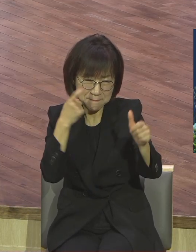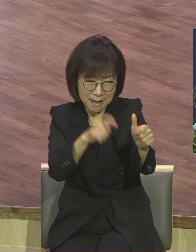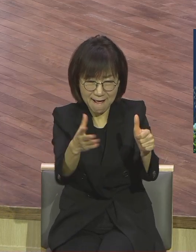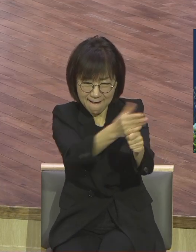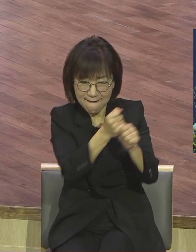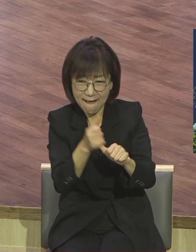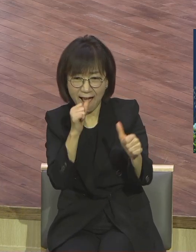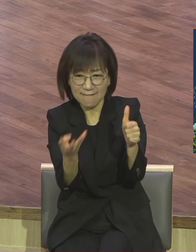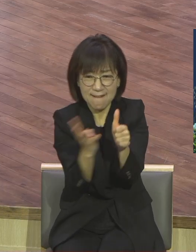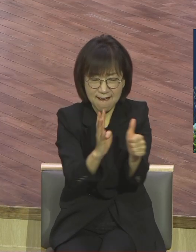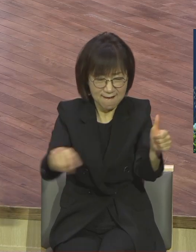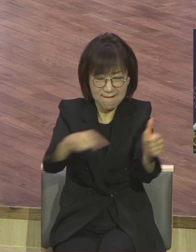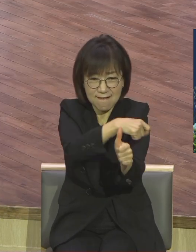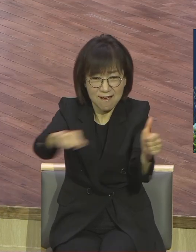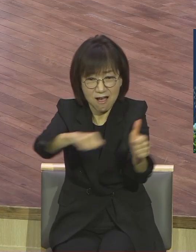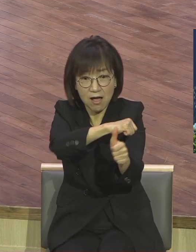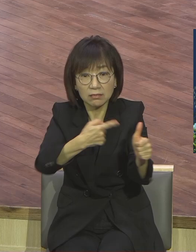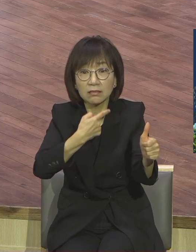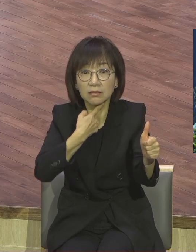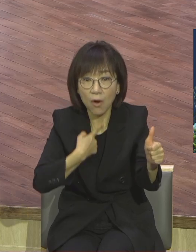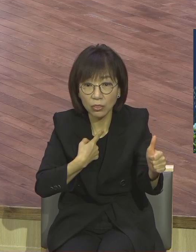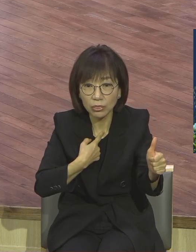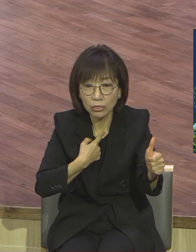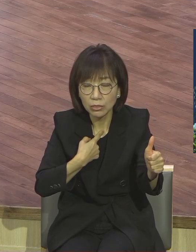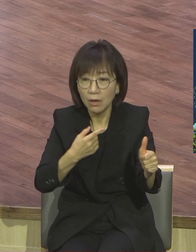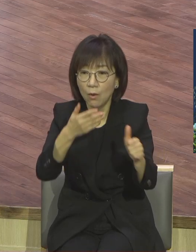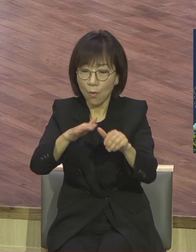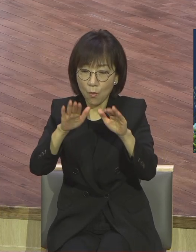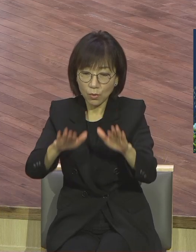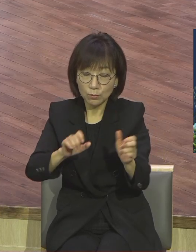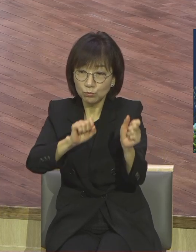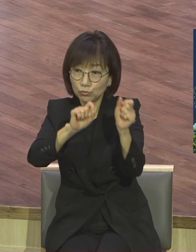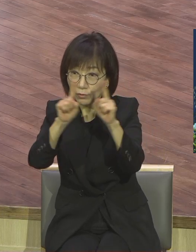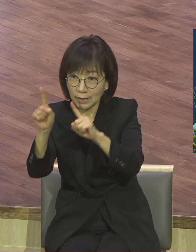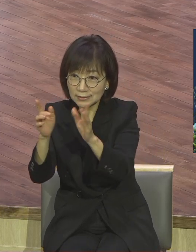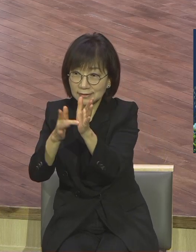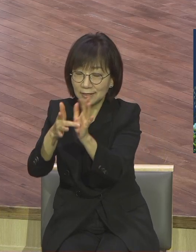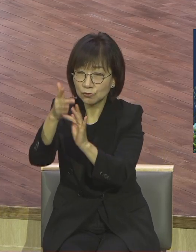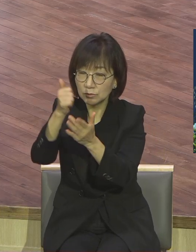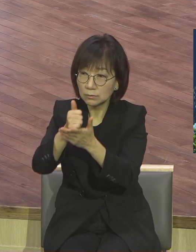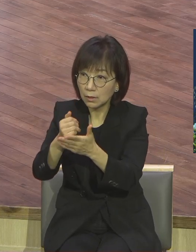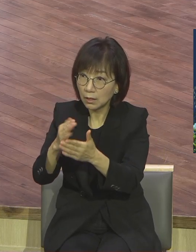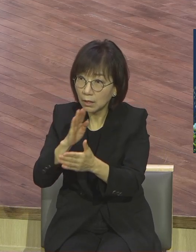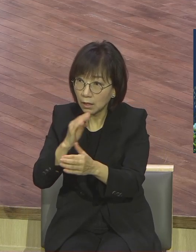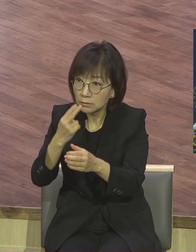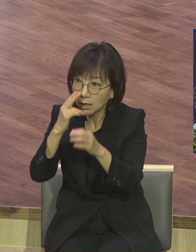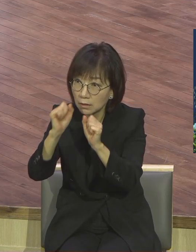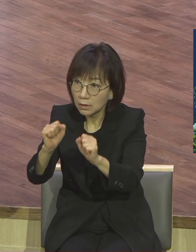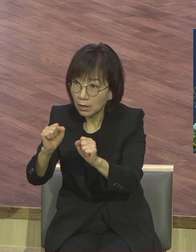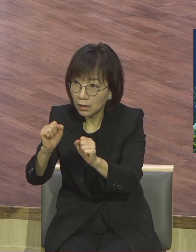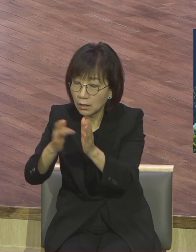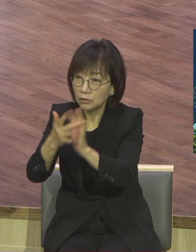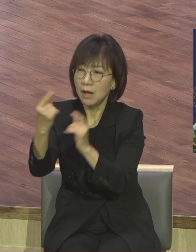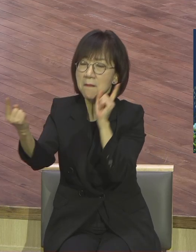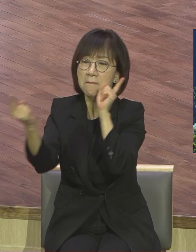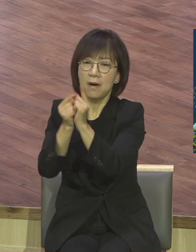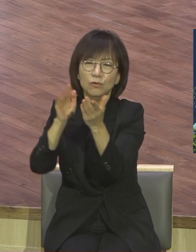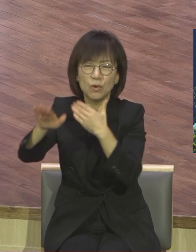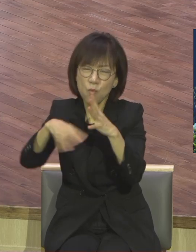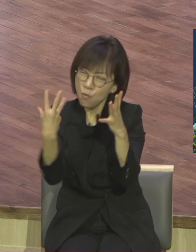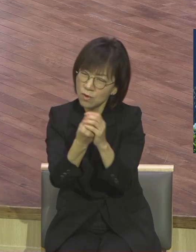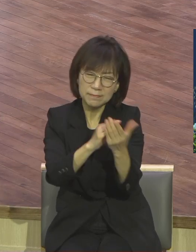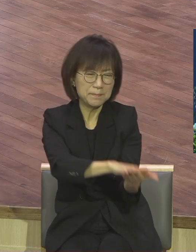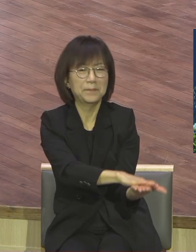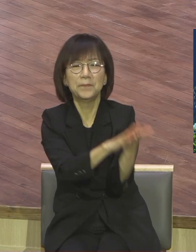부활하신 예수, 부활하신 예수, 살아계신 예수를 직접 만난 후 180도